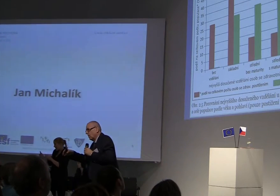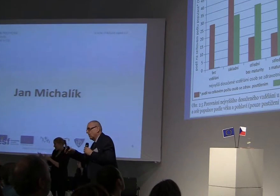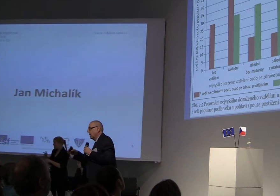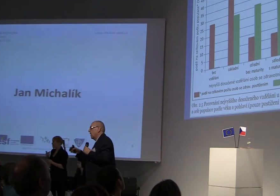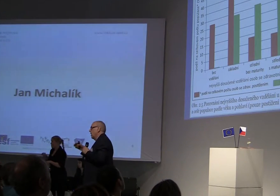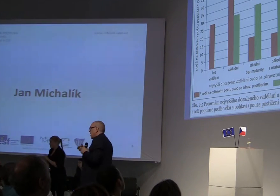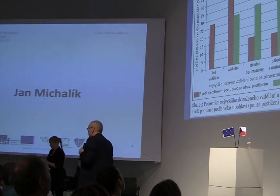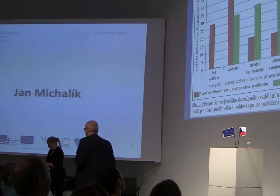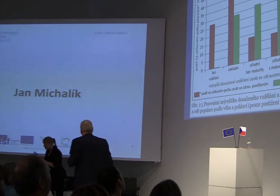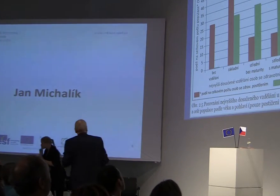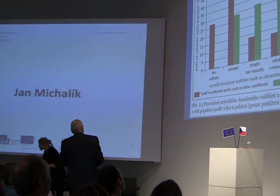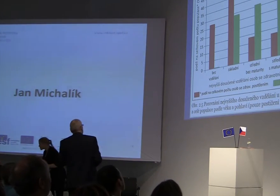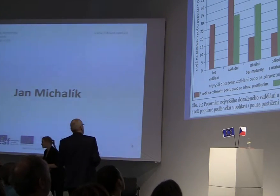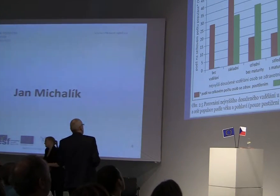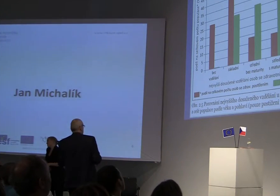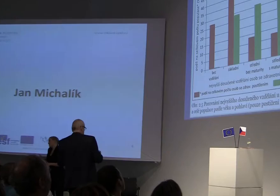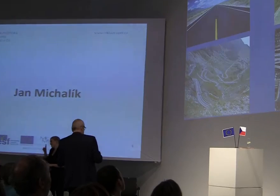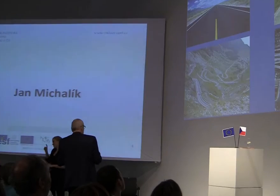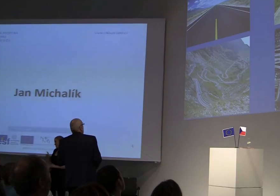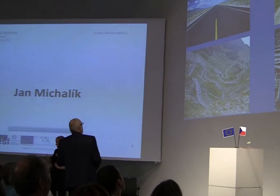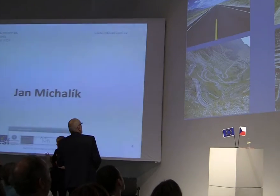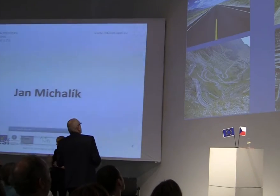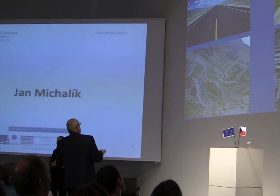systému nebavili, jako dluh té skupině dětí.